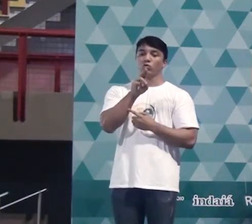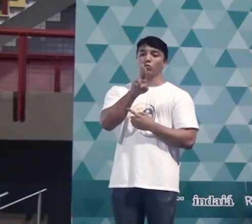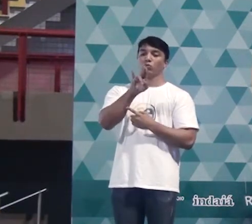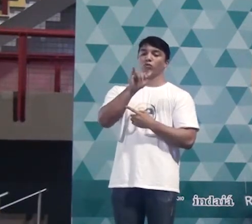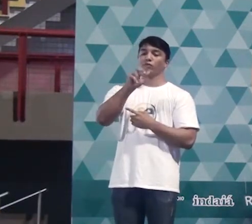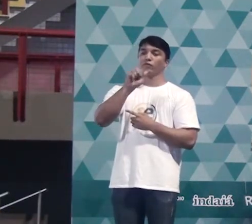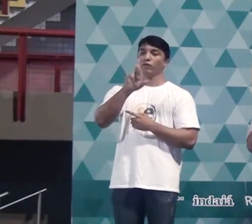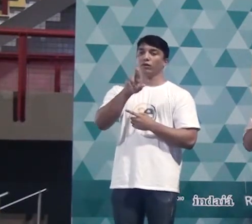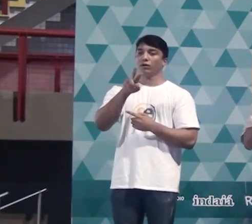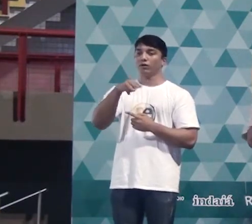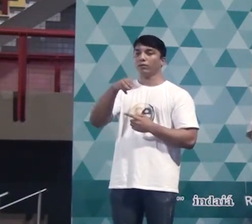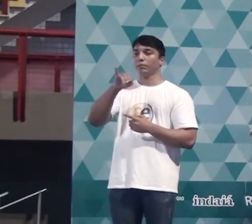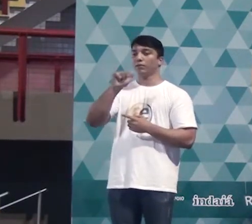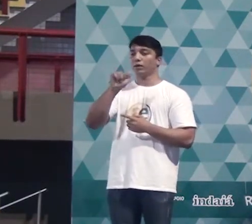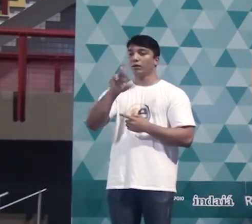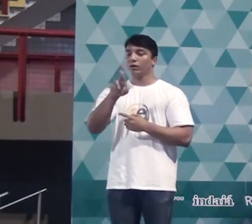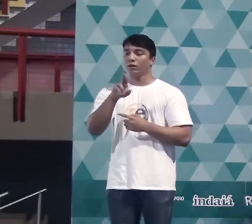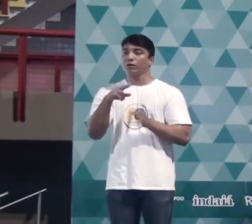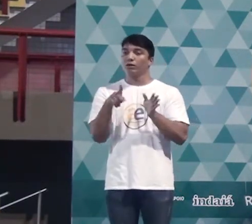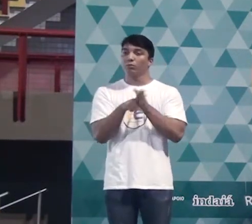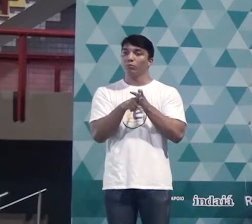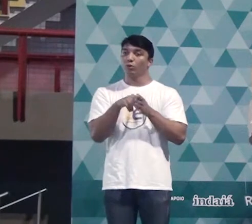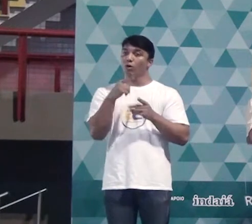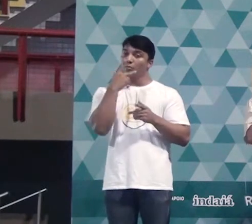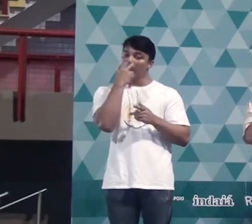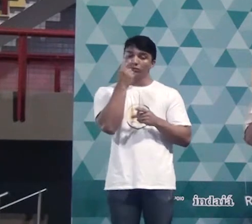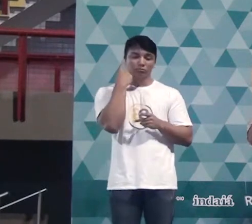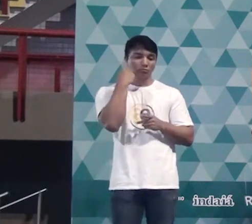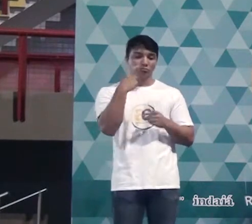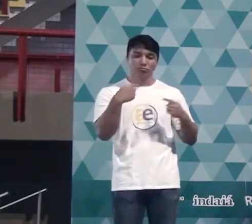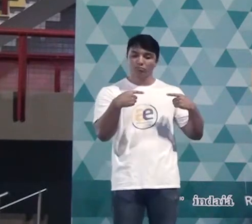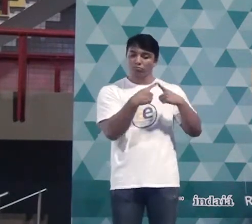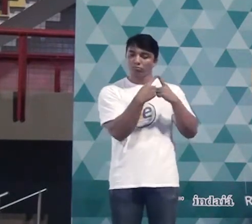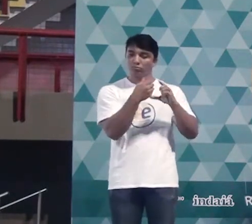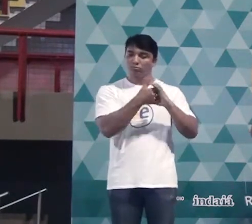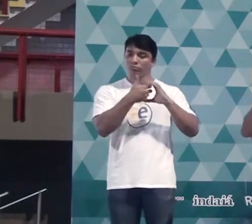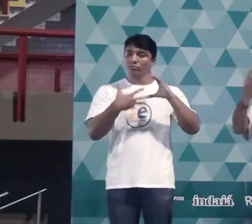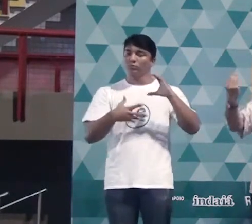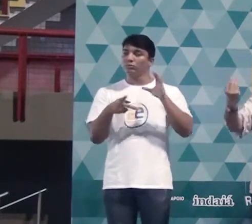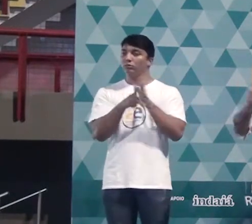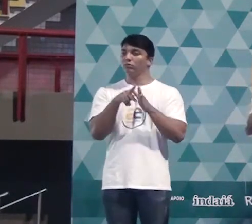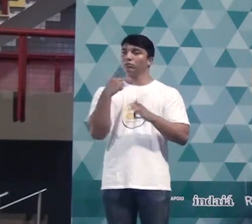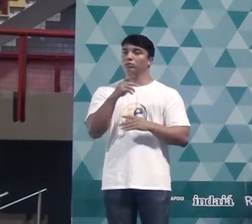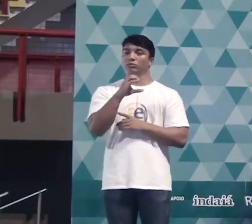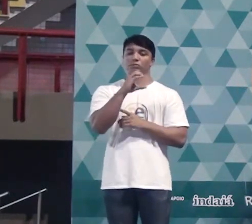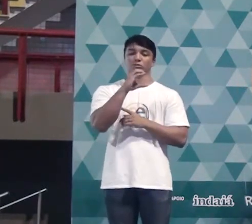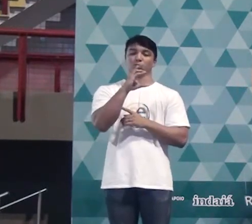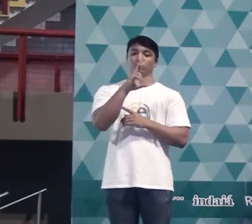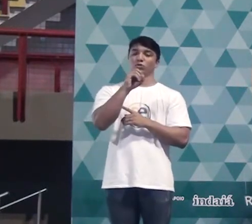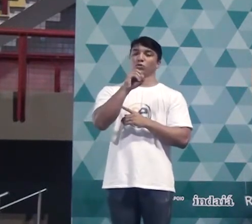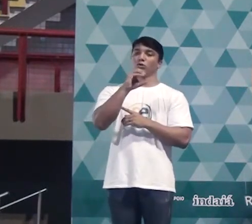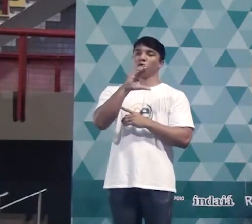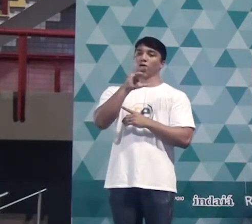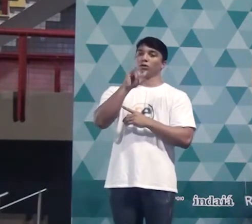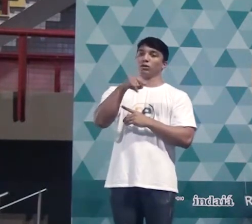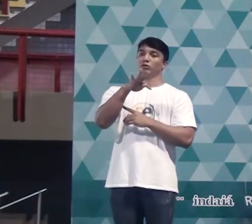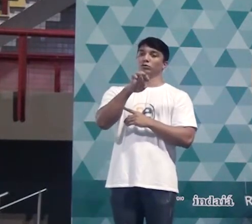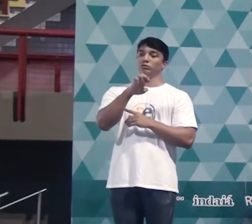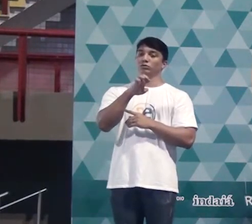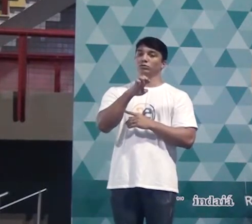uivar, miar, que são baseadas em sons característicos, né? Uma palavra como crocante, pronuncia